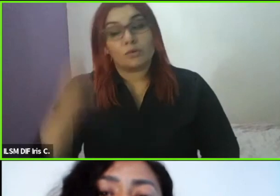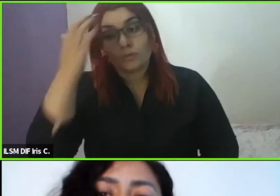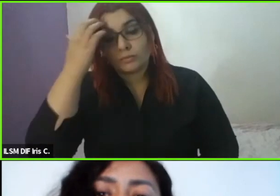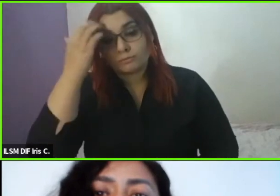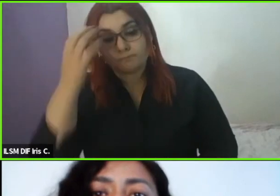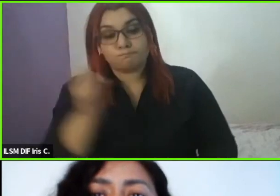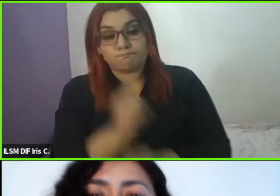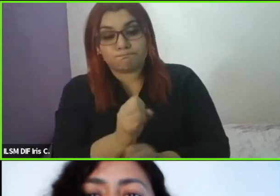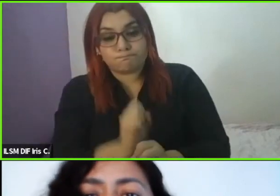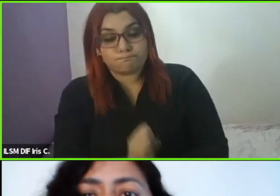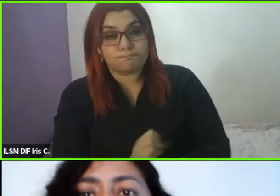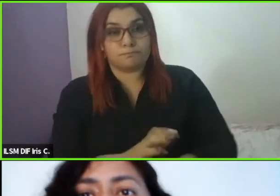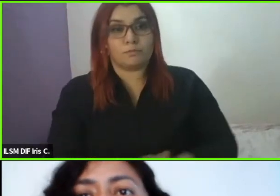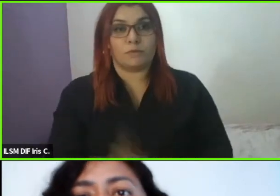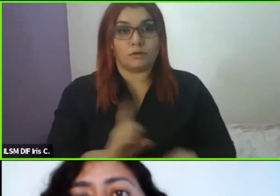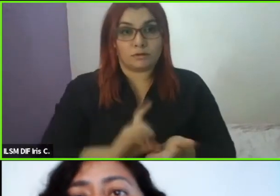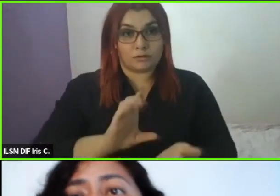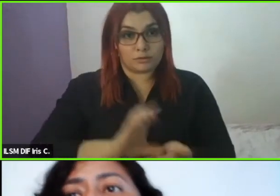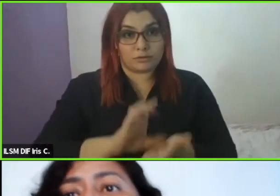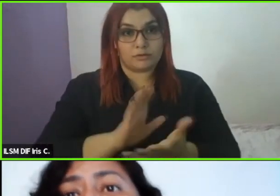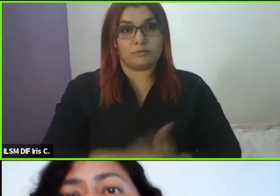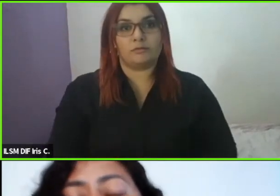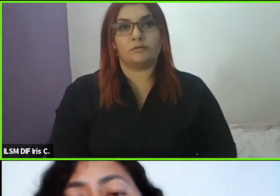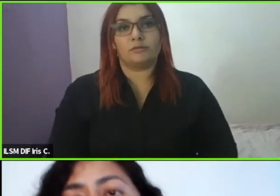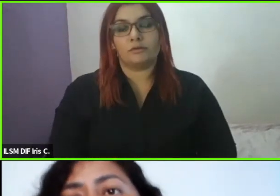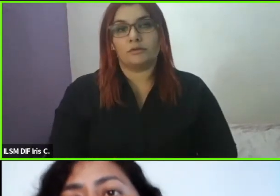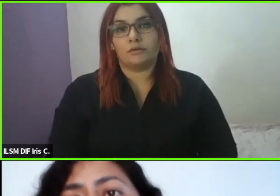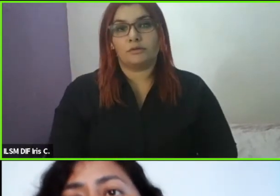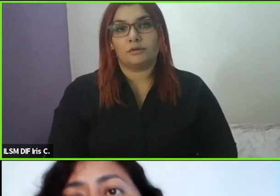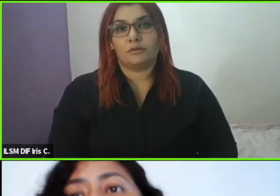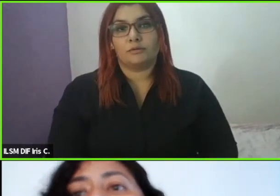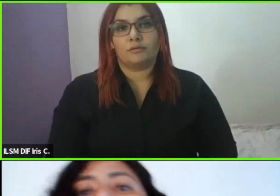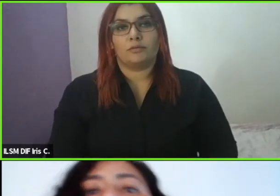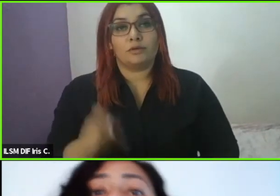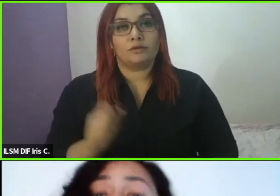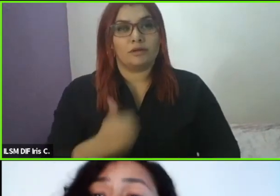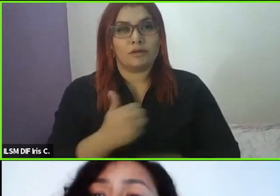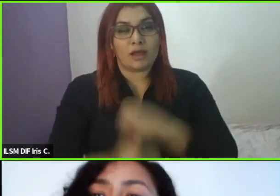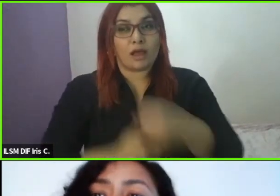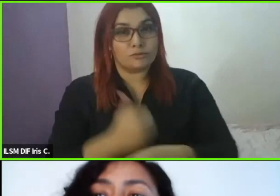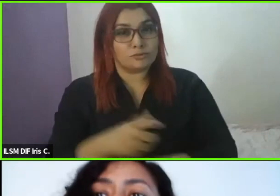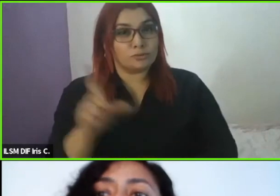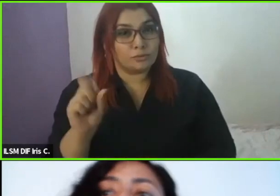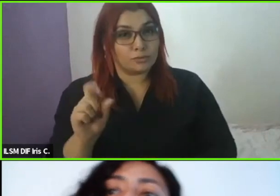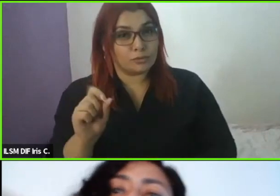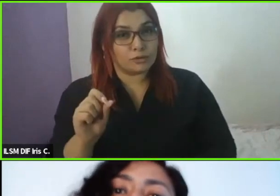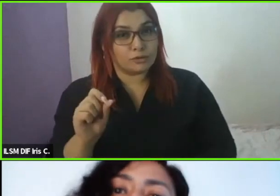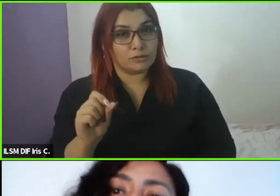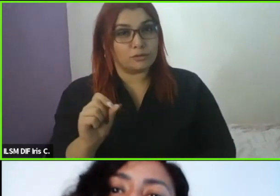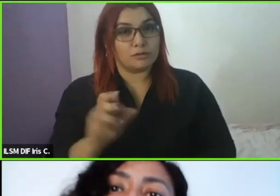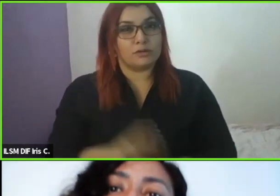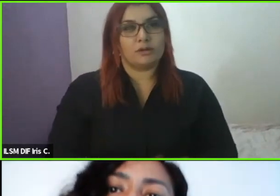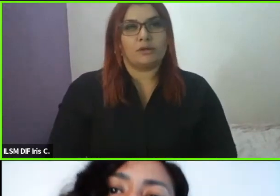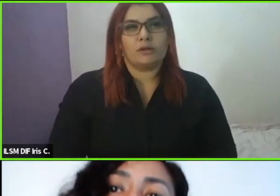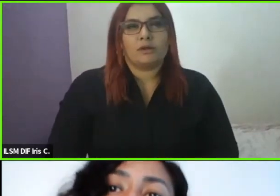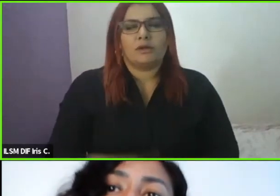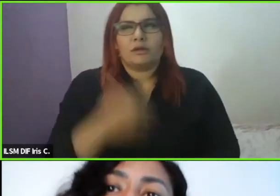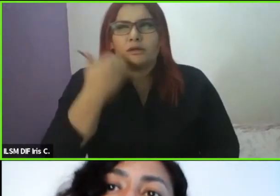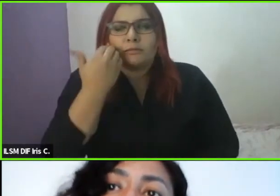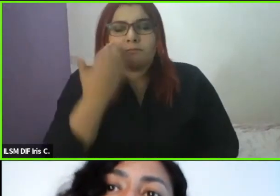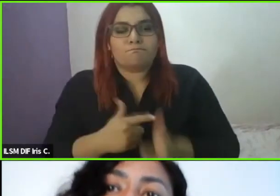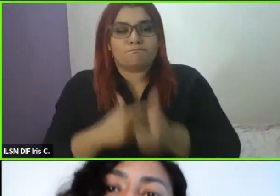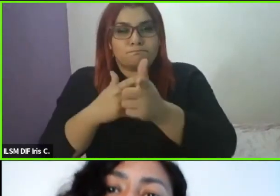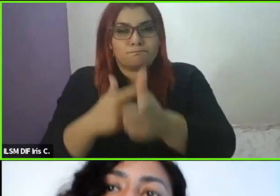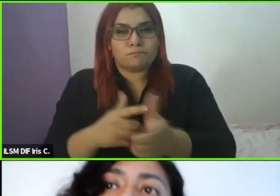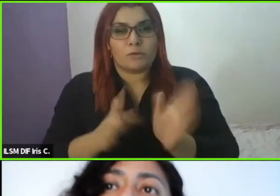entre maternidad y discapacidad. Y a partir del 2020, sus intereses por la lectura lo llevaron a explorar las